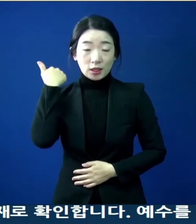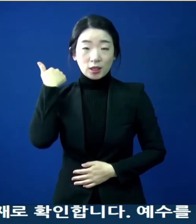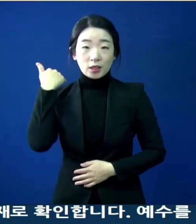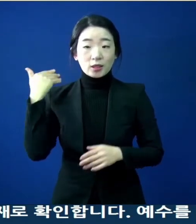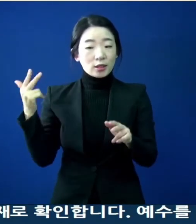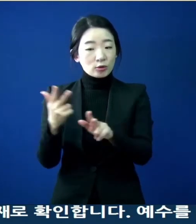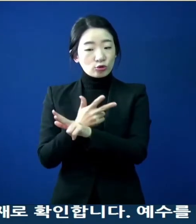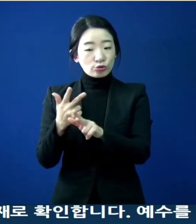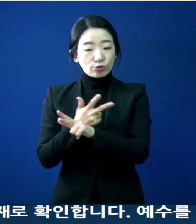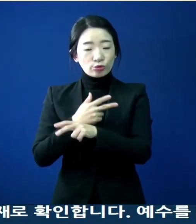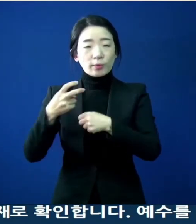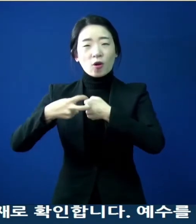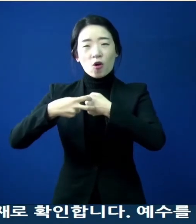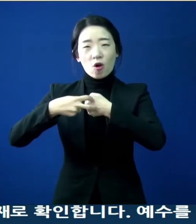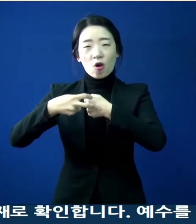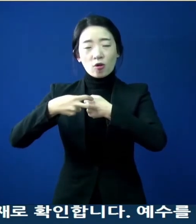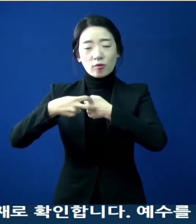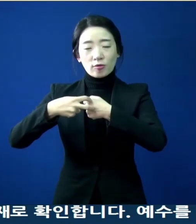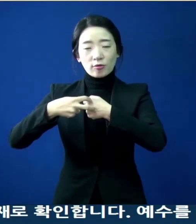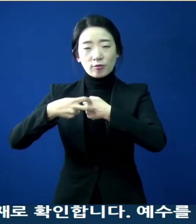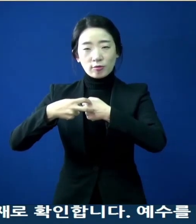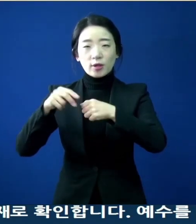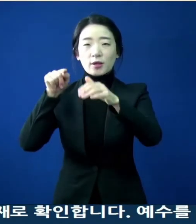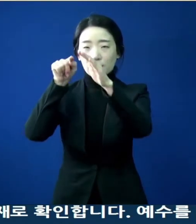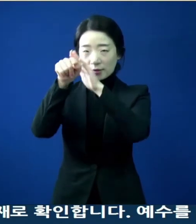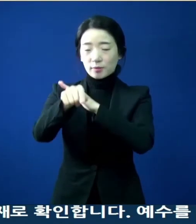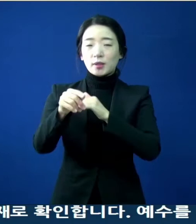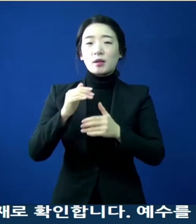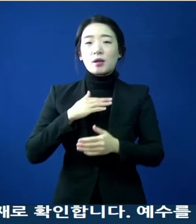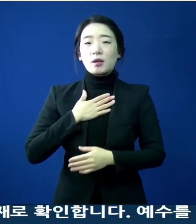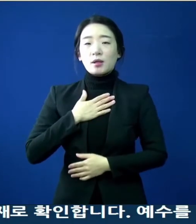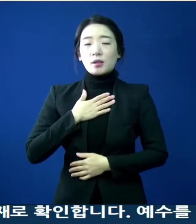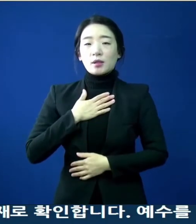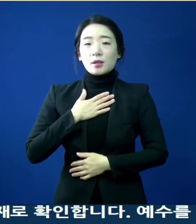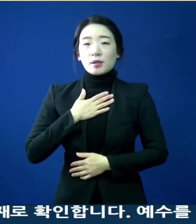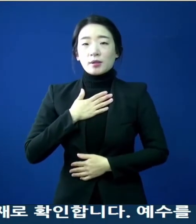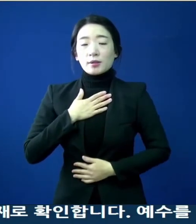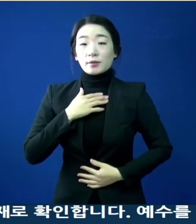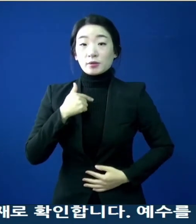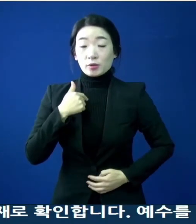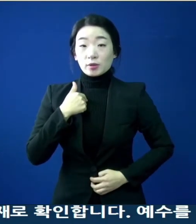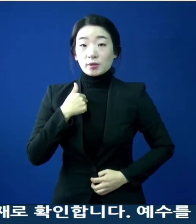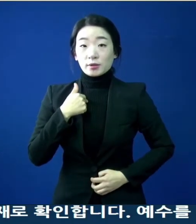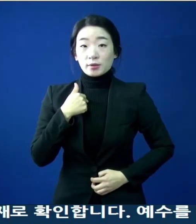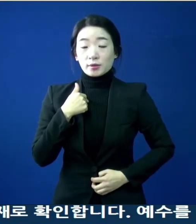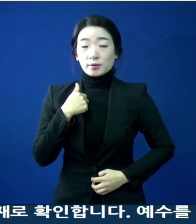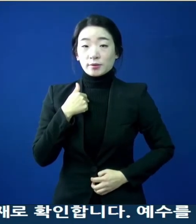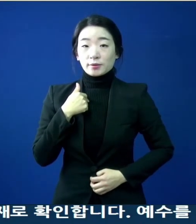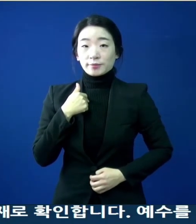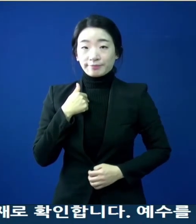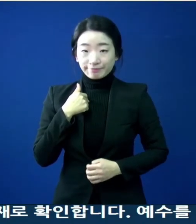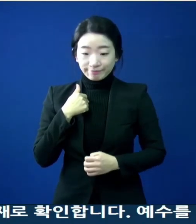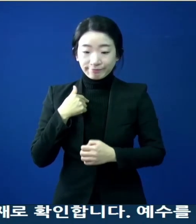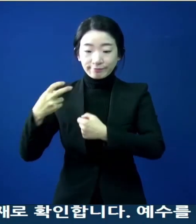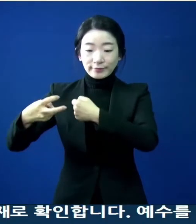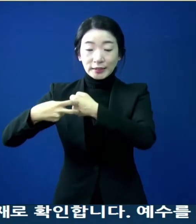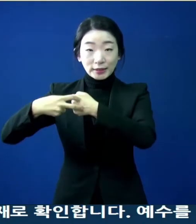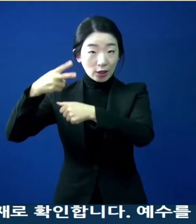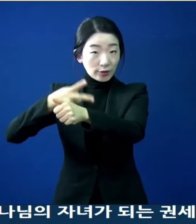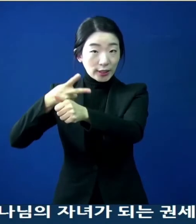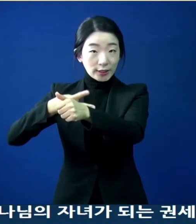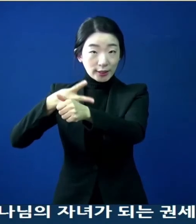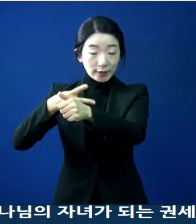병원에 가서 진찰을 받았습니다. 저를 늘 이렇게 돌봐주시는